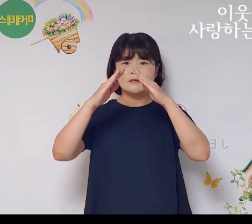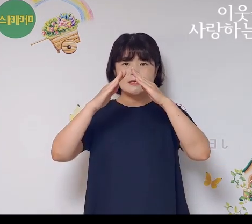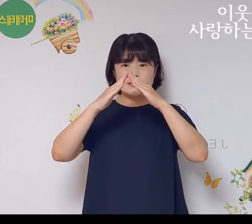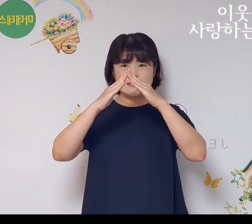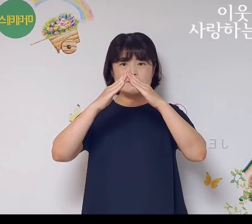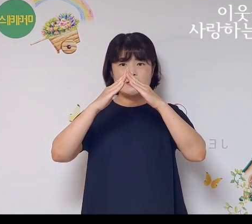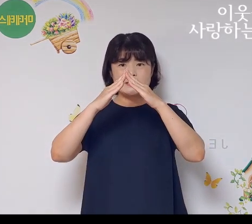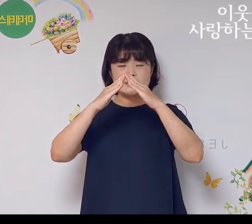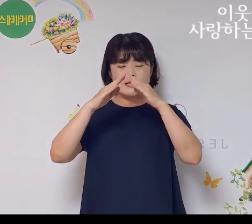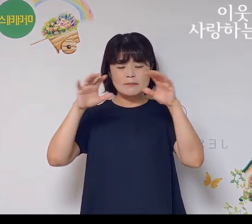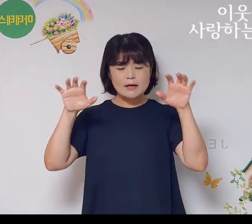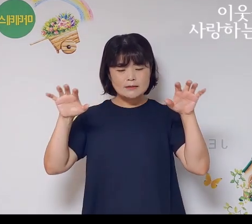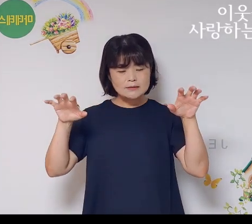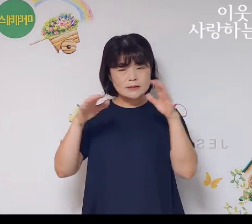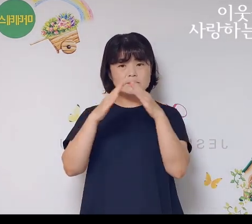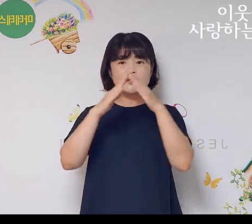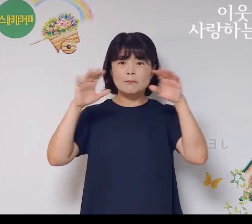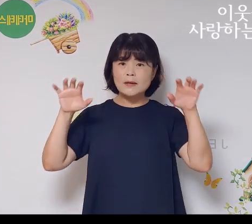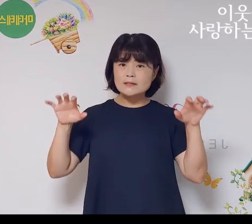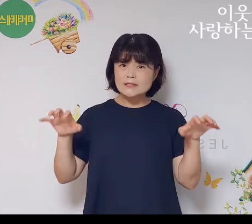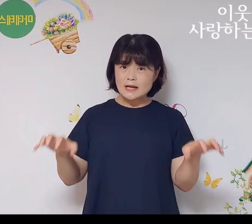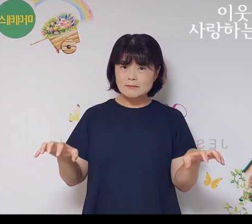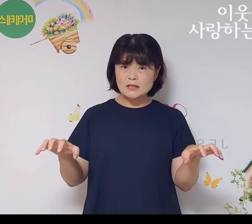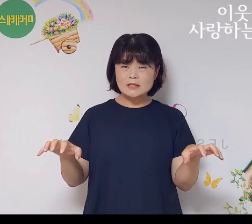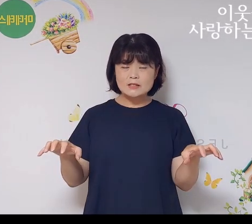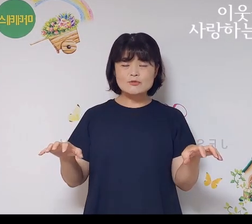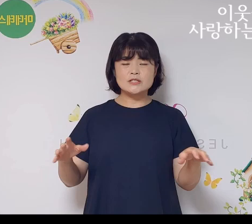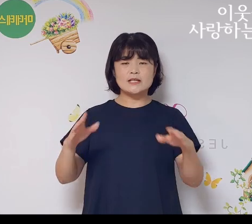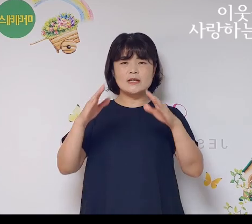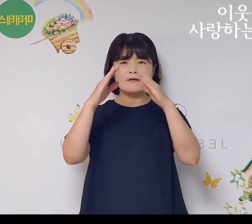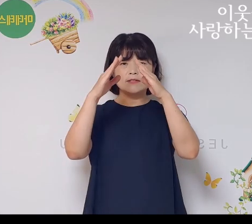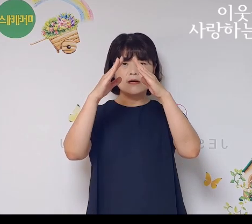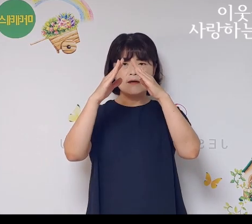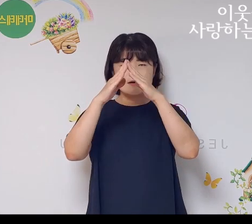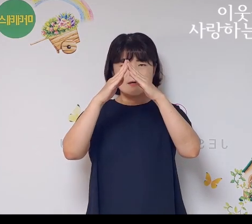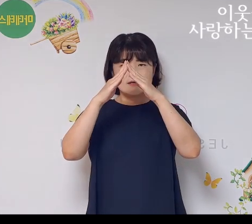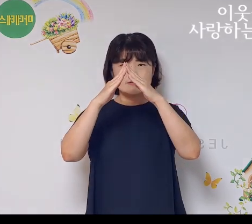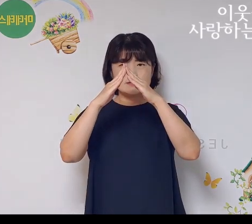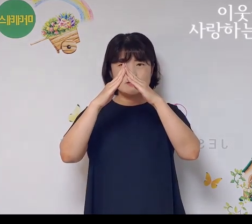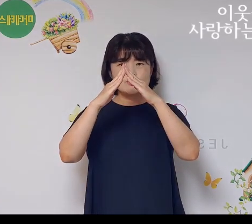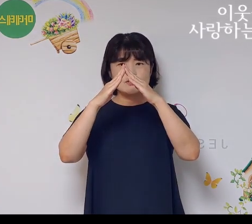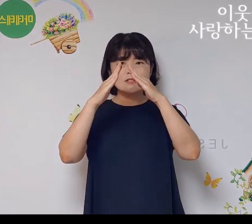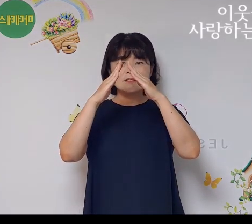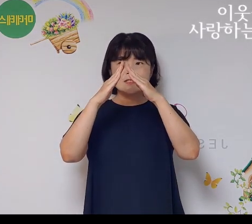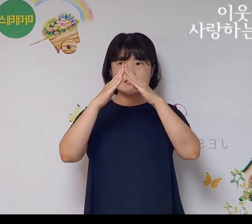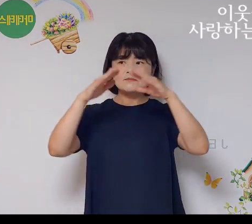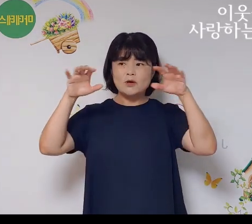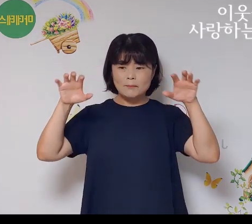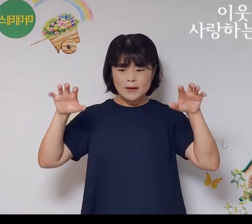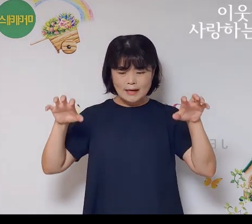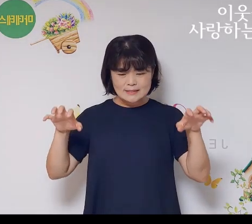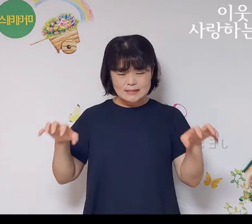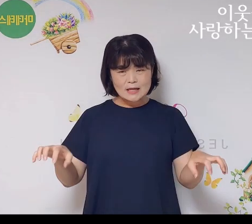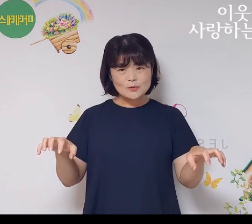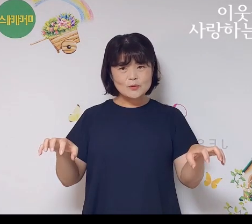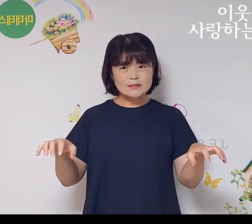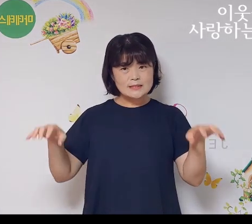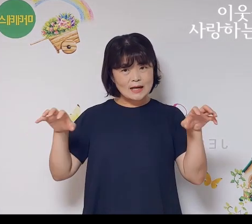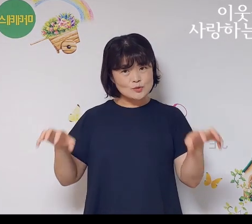이렇게 집을 하신 다음에 그 집 옆에 있는 사람이 이웃이잖아요. 그래서 이웃은 집 옆에 같이 살고 있는